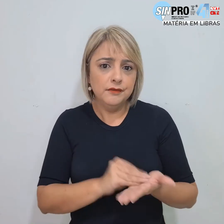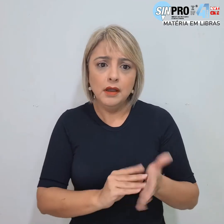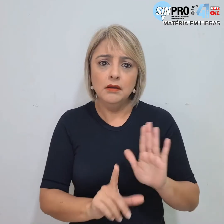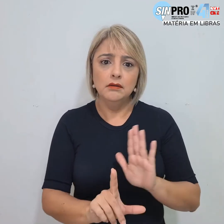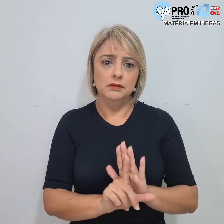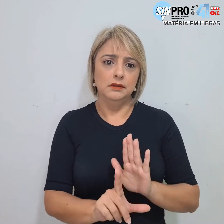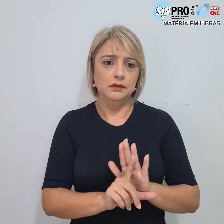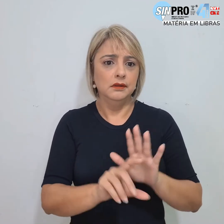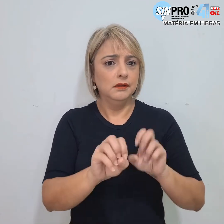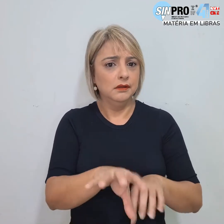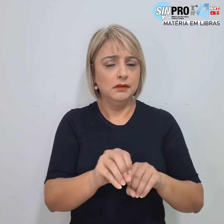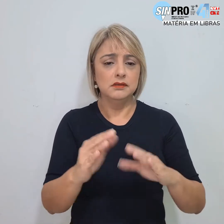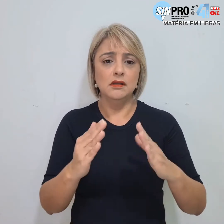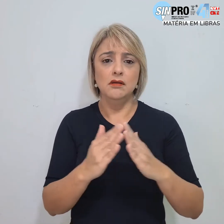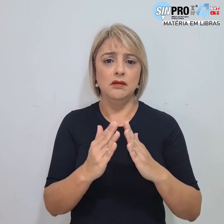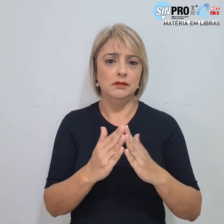ilegalmente sobre educação domiciliar.